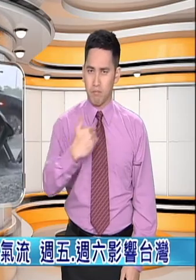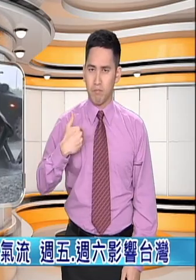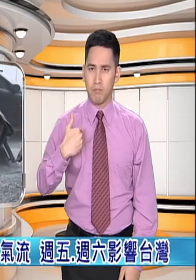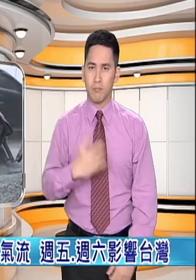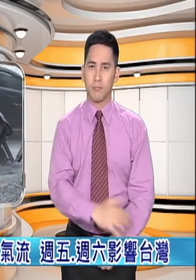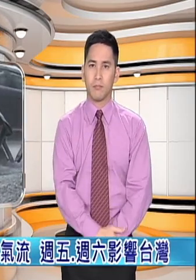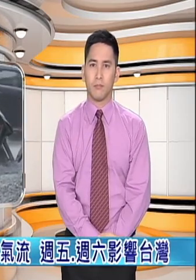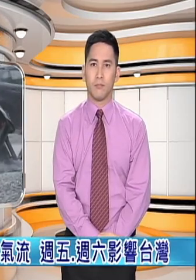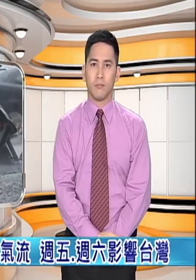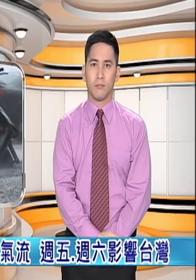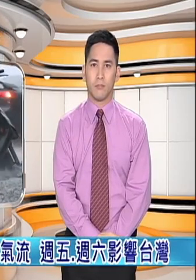演。